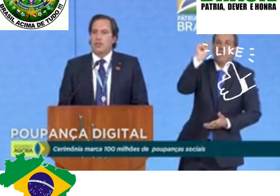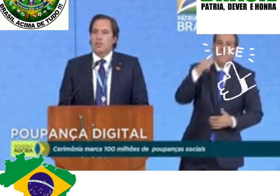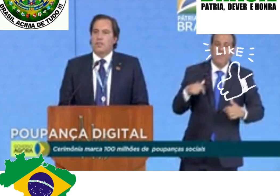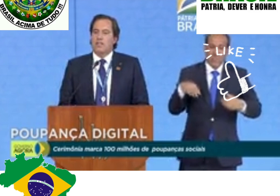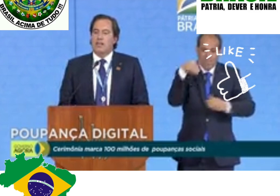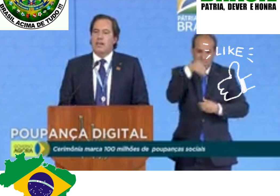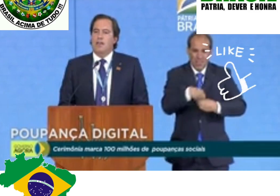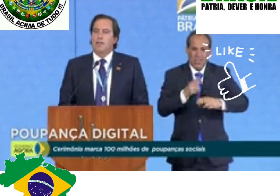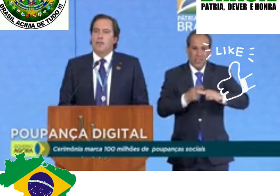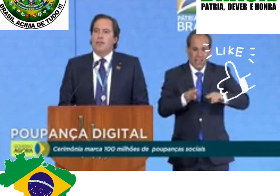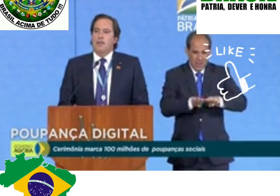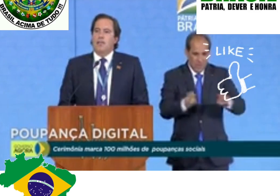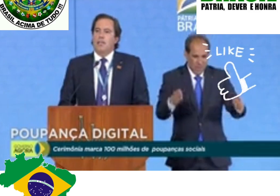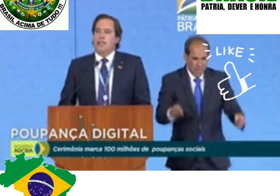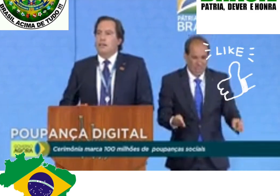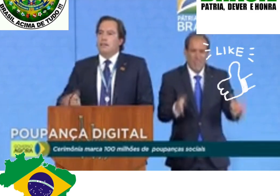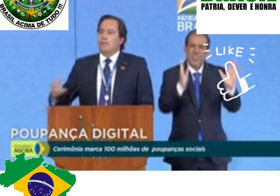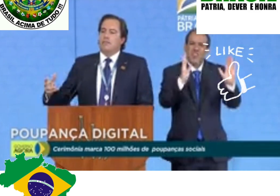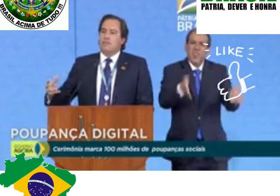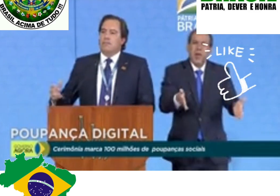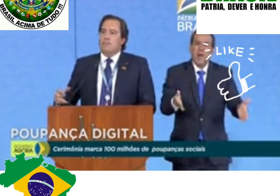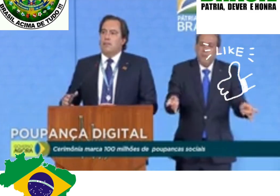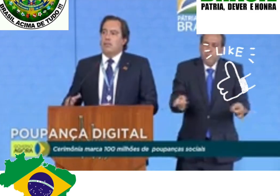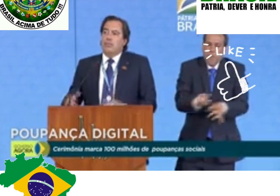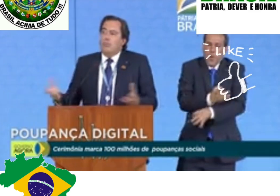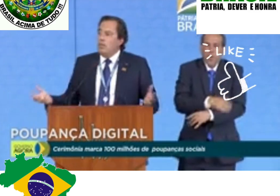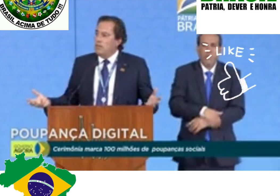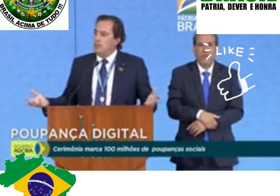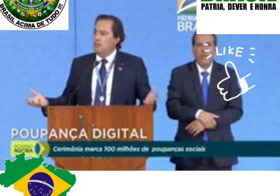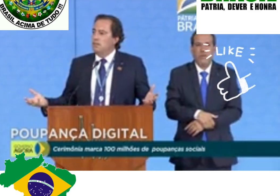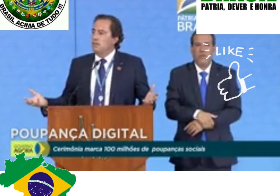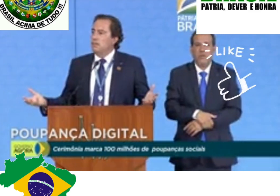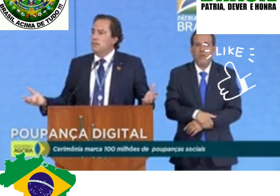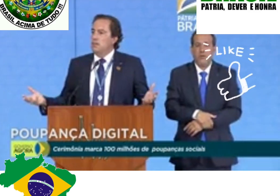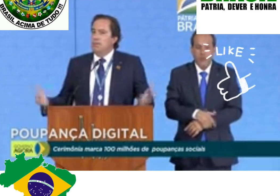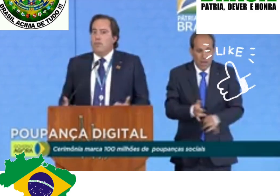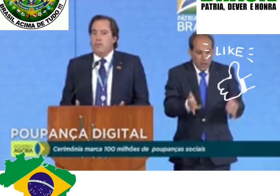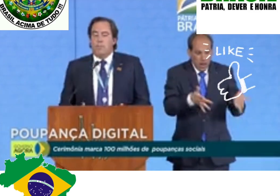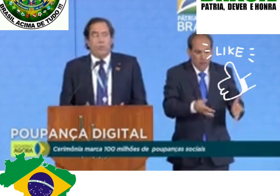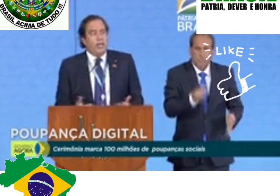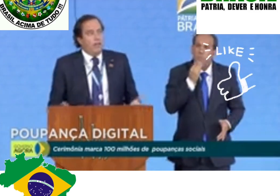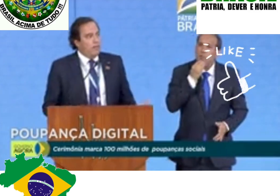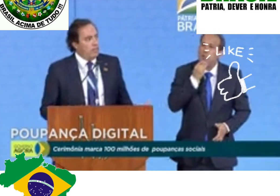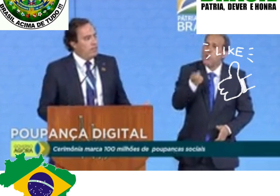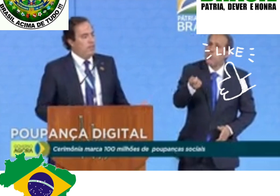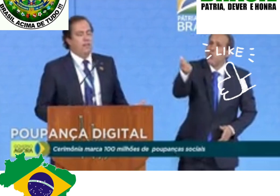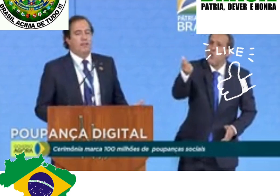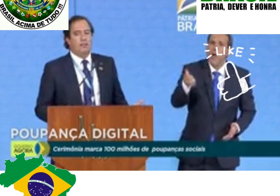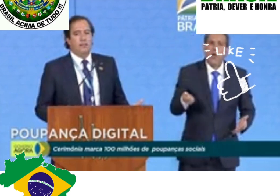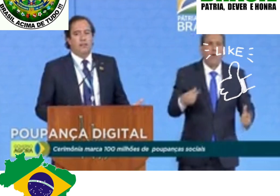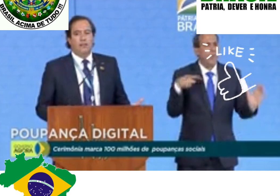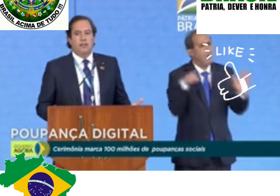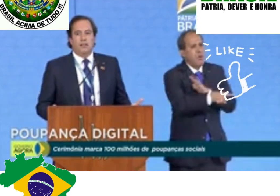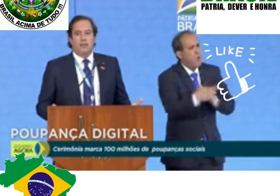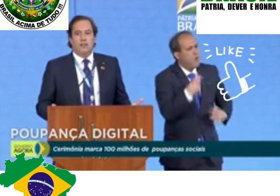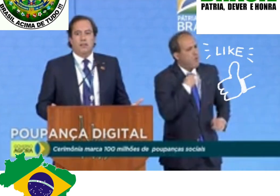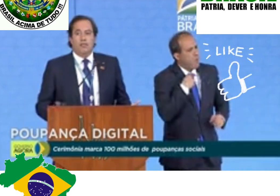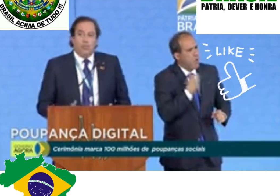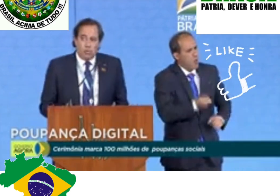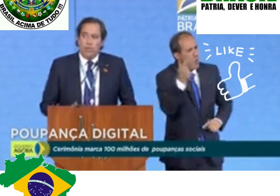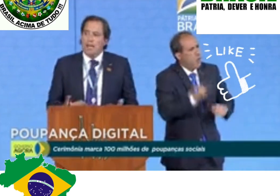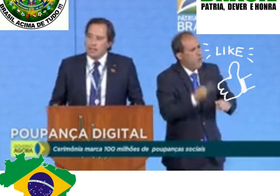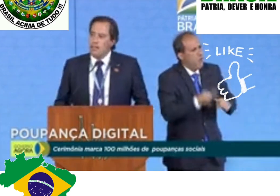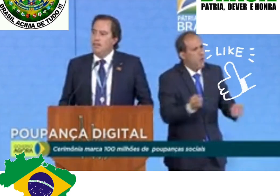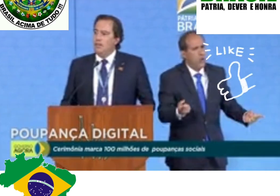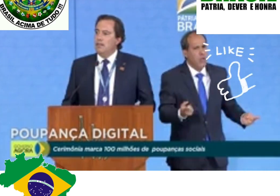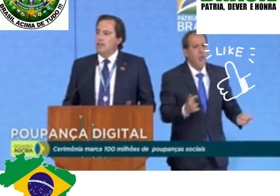na Caixa Econômica Federal e que a gente não doa. A pergunta é, por que não vai doar?